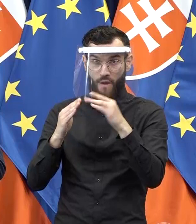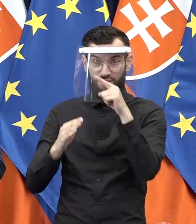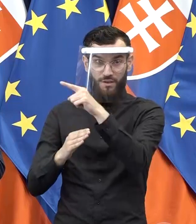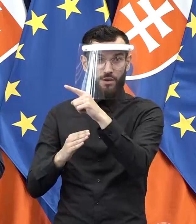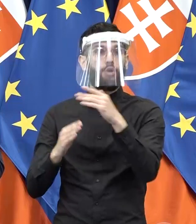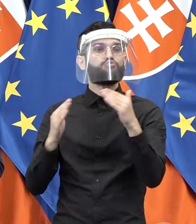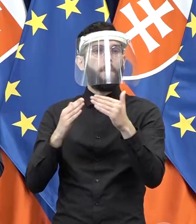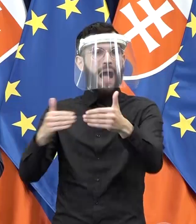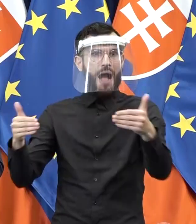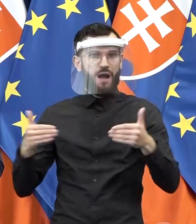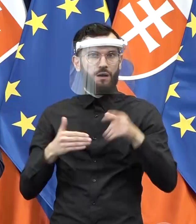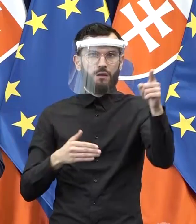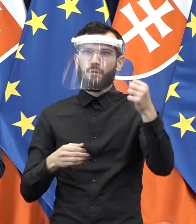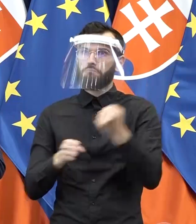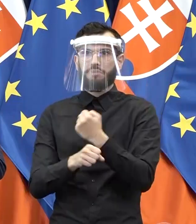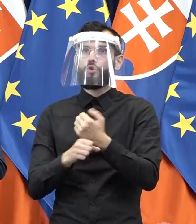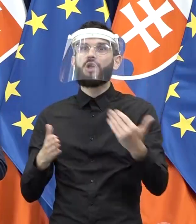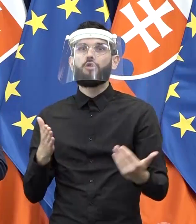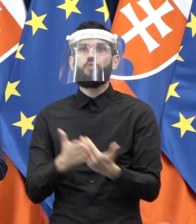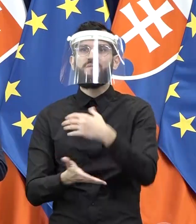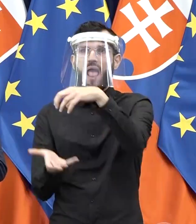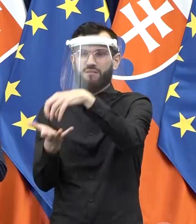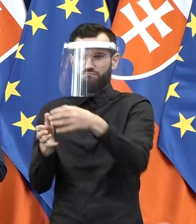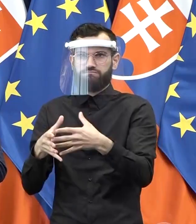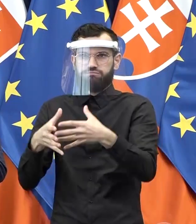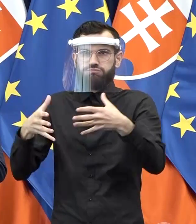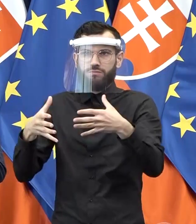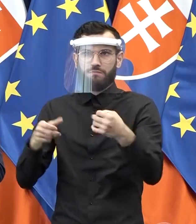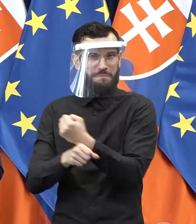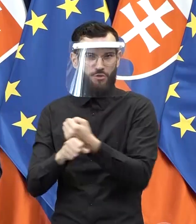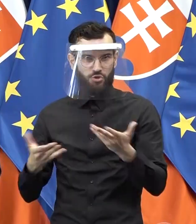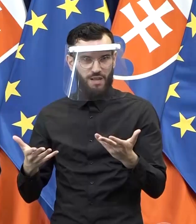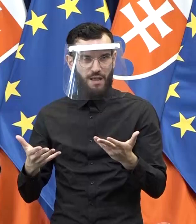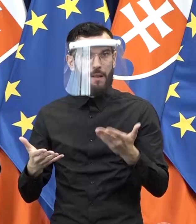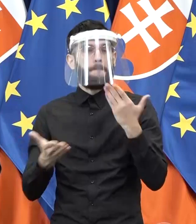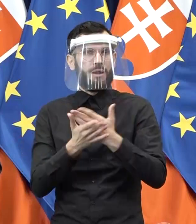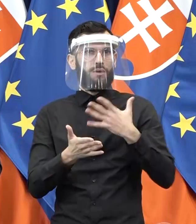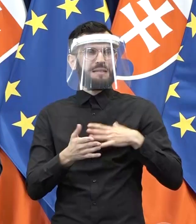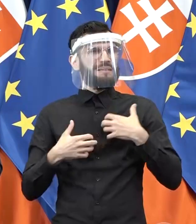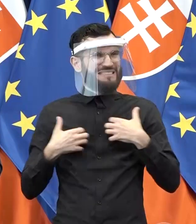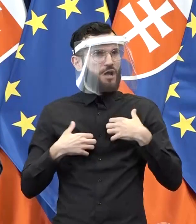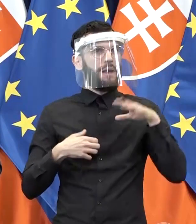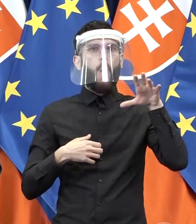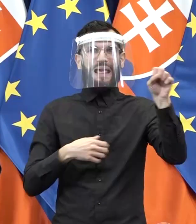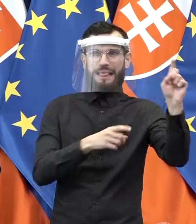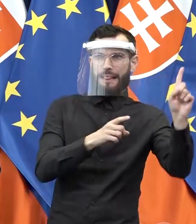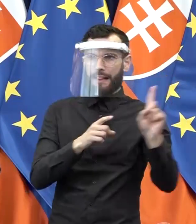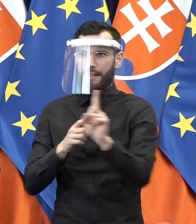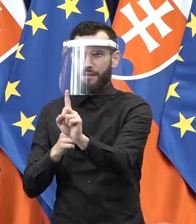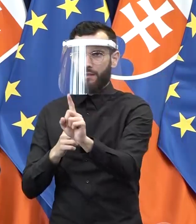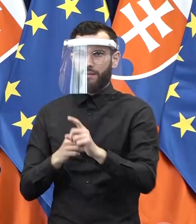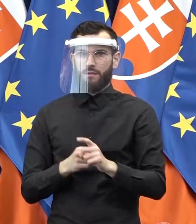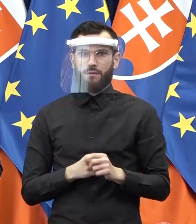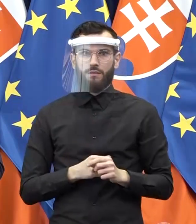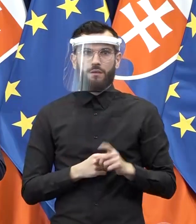izolácie, tak by nám tam vznikli ďalšie nové ohniska. Takže takýmto spôsobom sa ich snažíme zachytiť. A pán